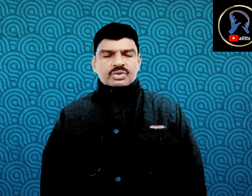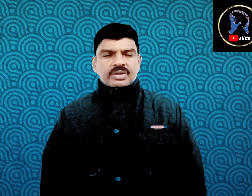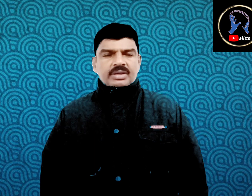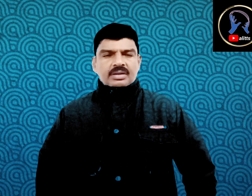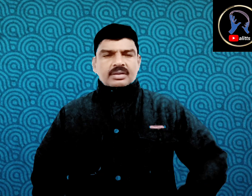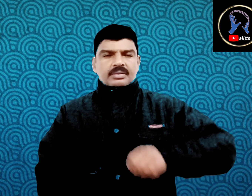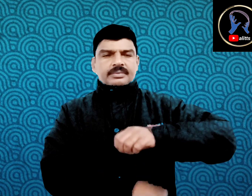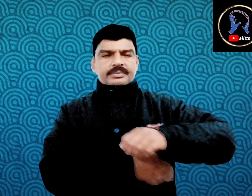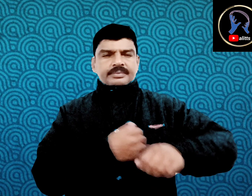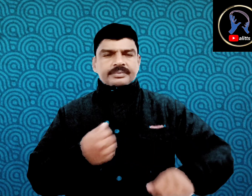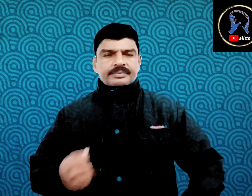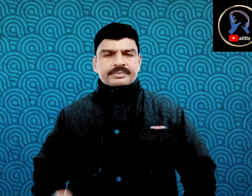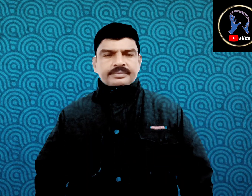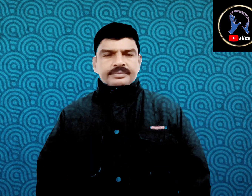चोरी करना